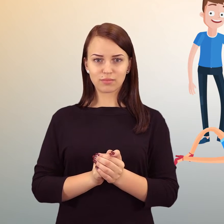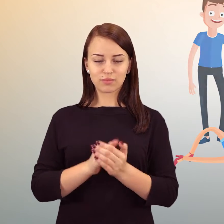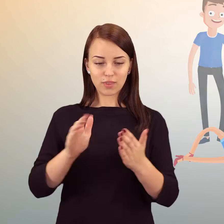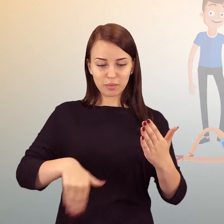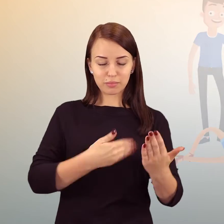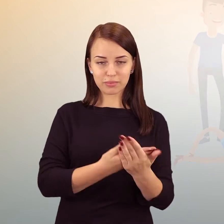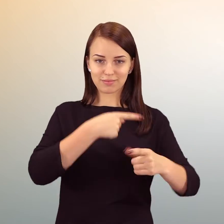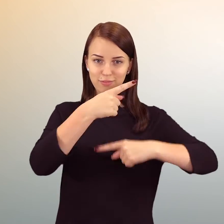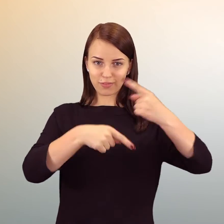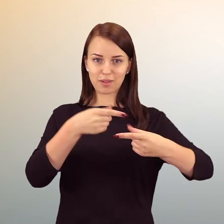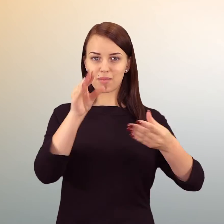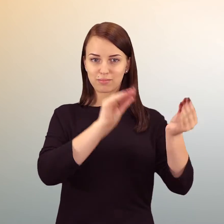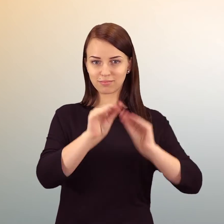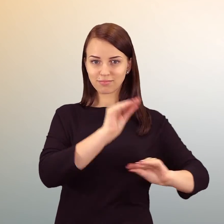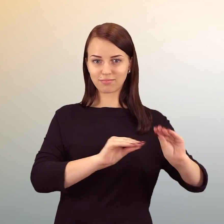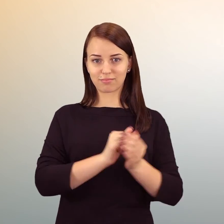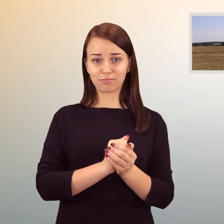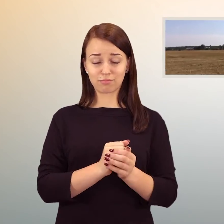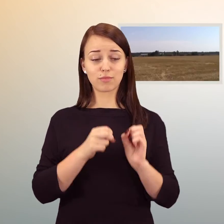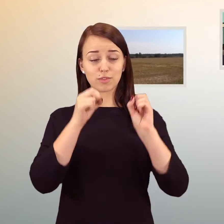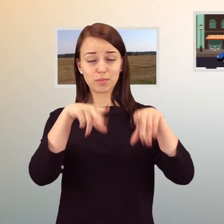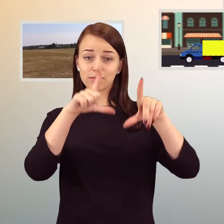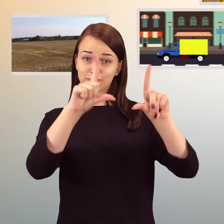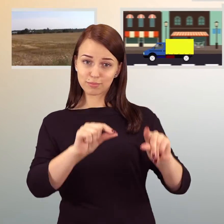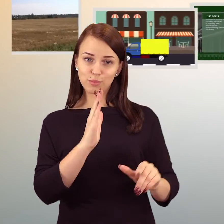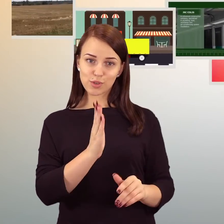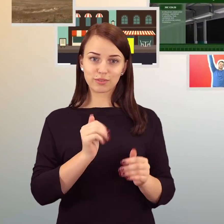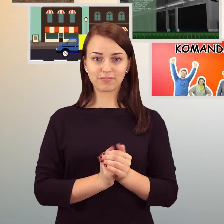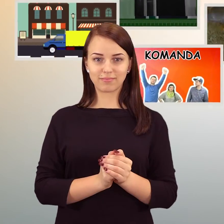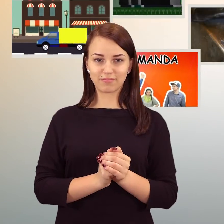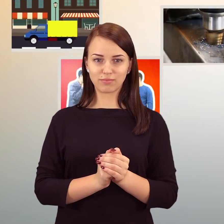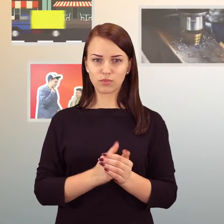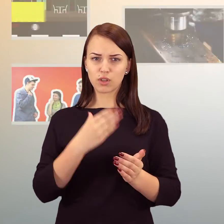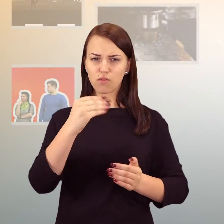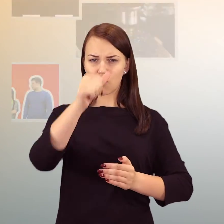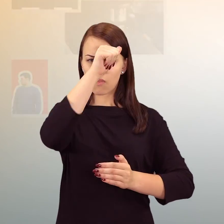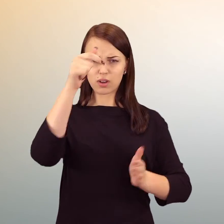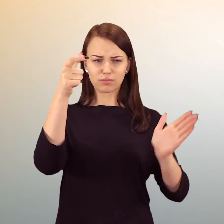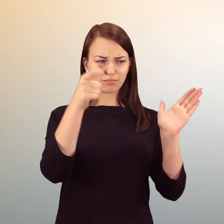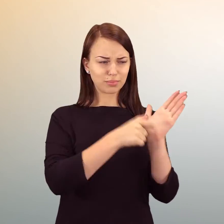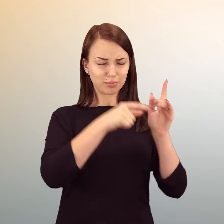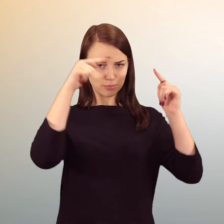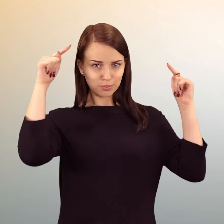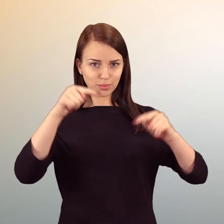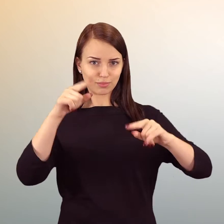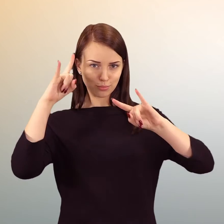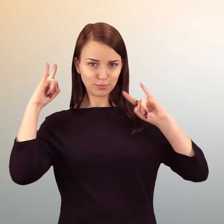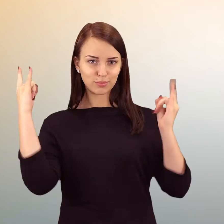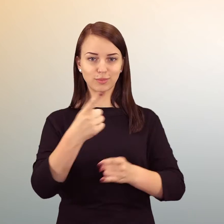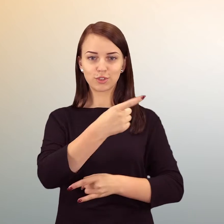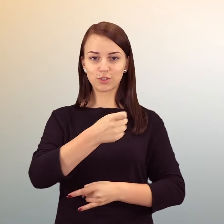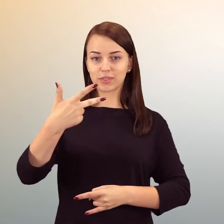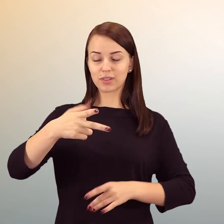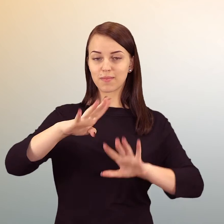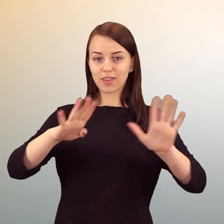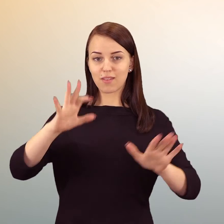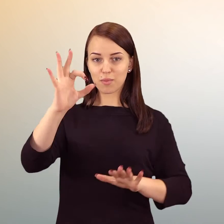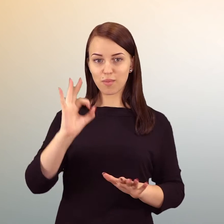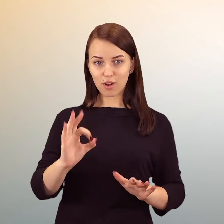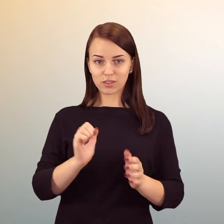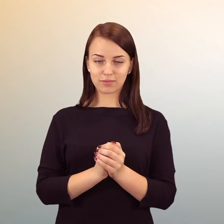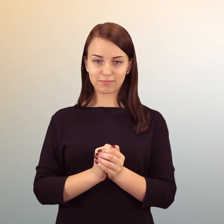pasaulinę auditoriją. Sukurkime reprezentacinį filmą jums už specialią kainą. Padidinkime prekėženklus stiprumą